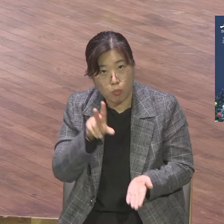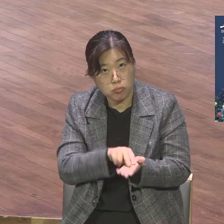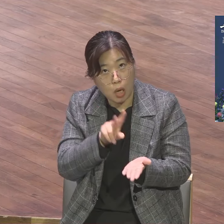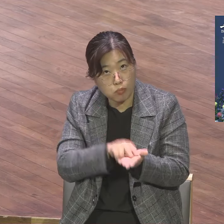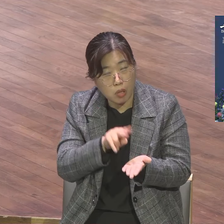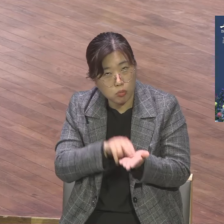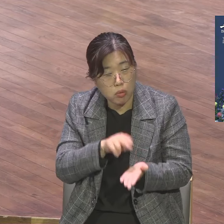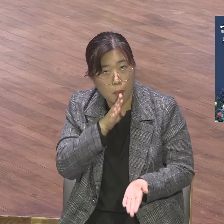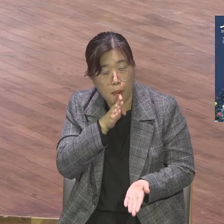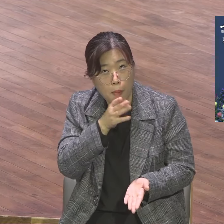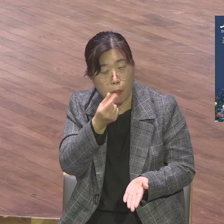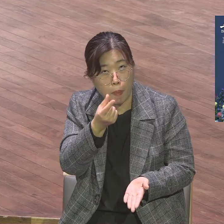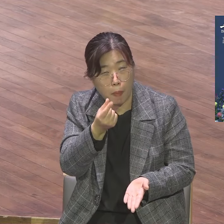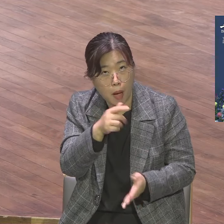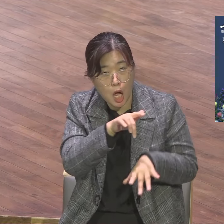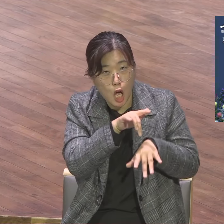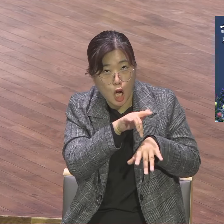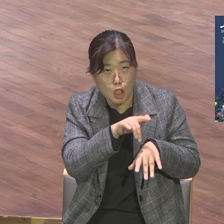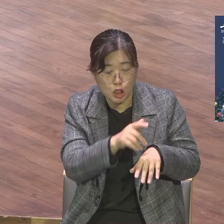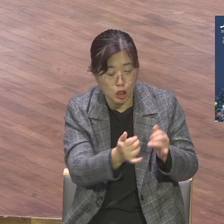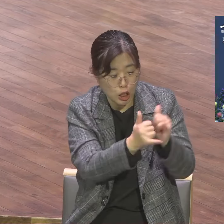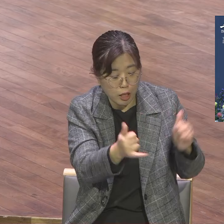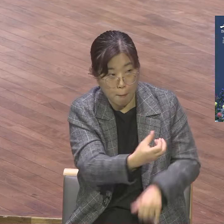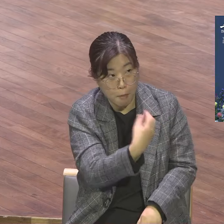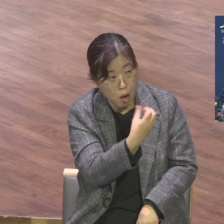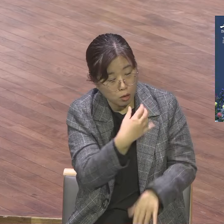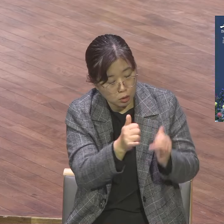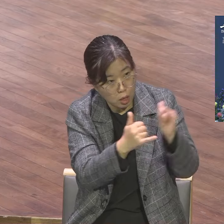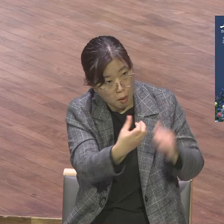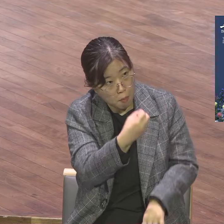사람 말에 속지를 않는다는 얘기예요.